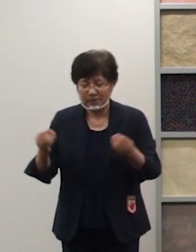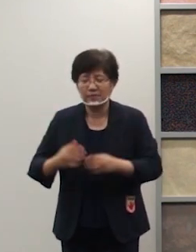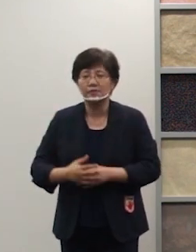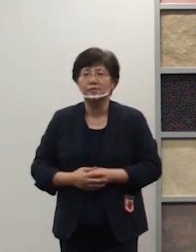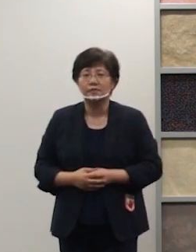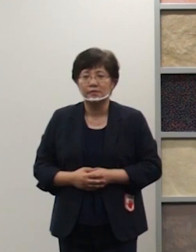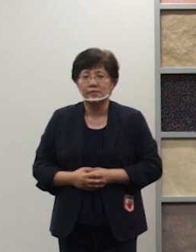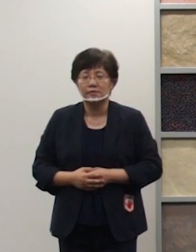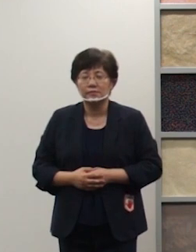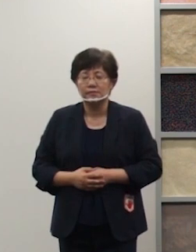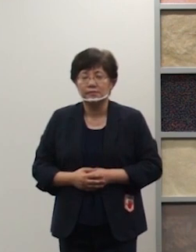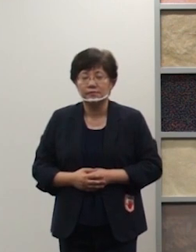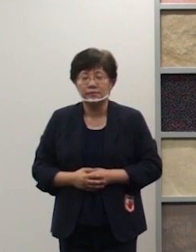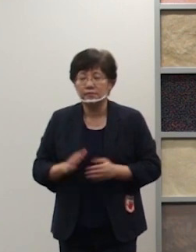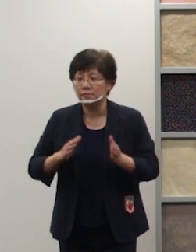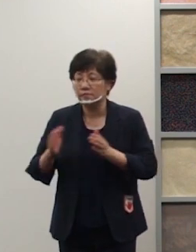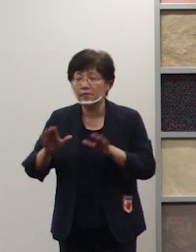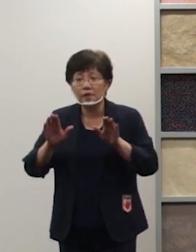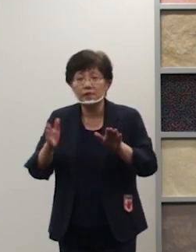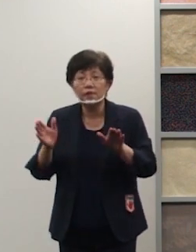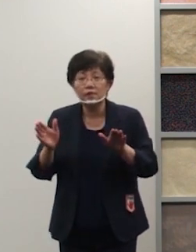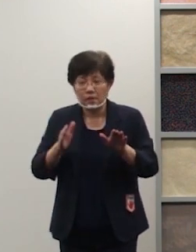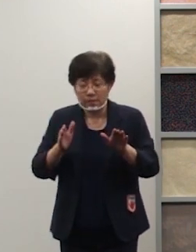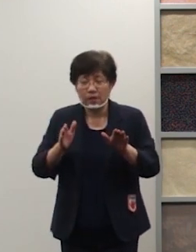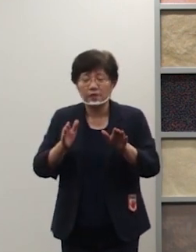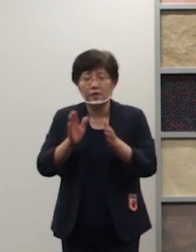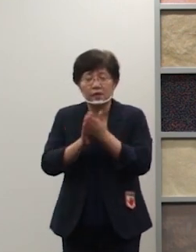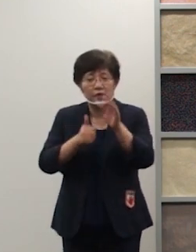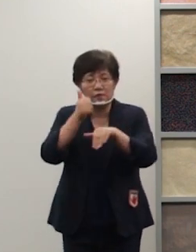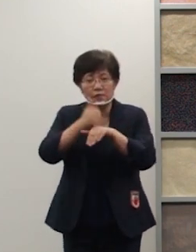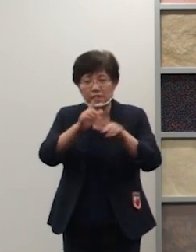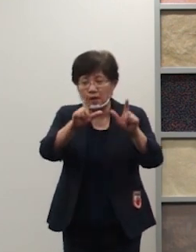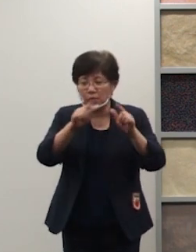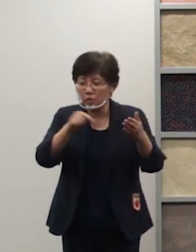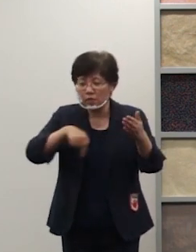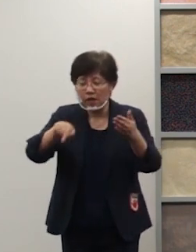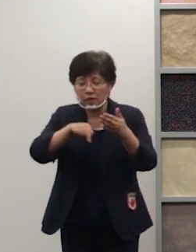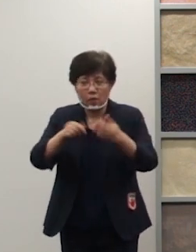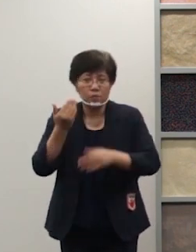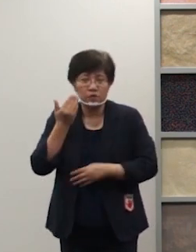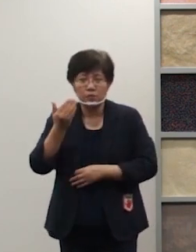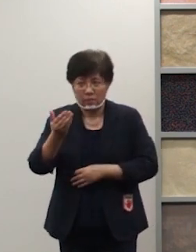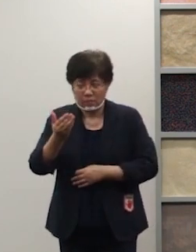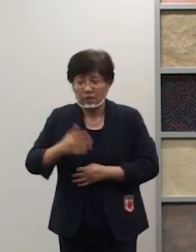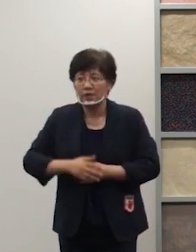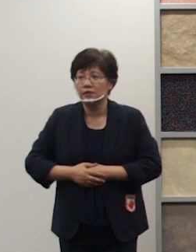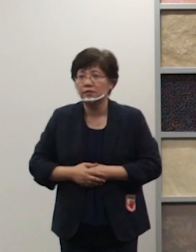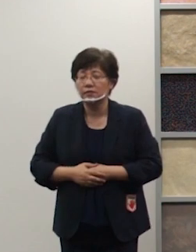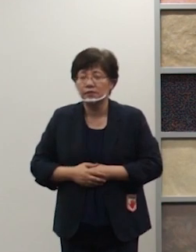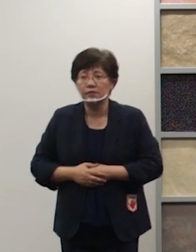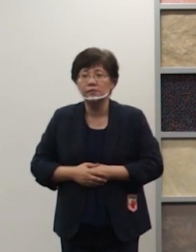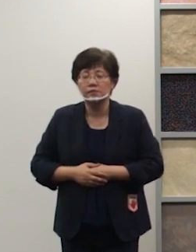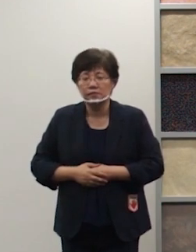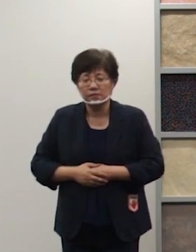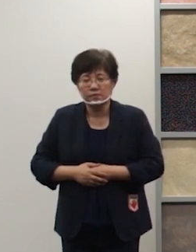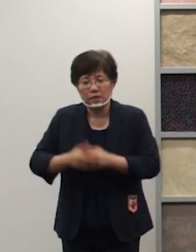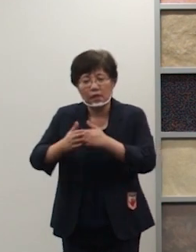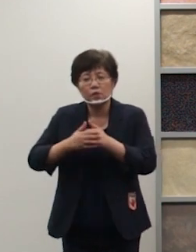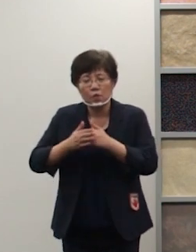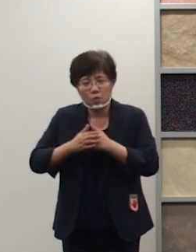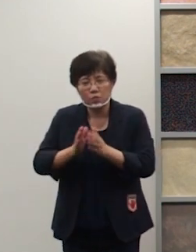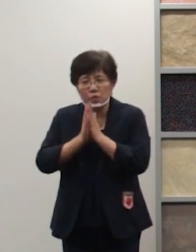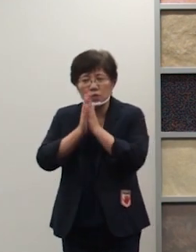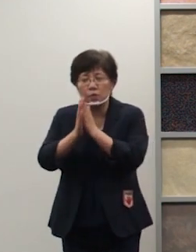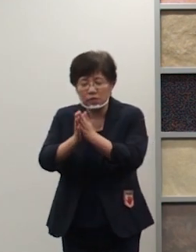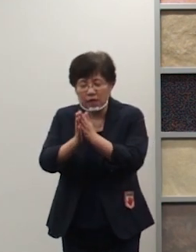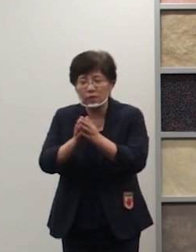。 それではただいまから知事の発表しました内容に関しまして質問をお聞きいたします。なお協力要請の詳細につきまし